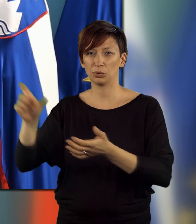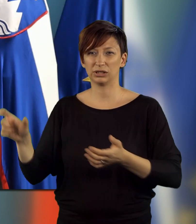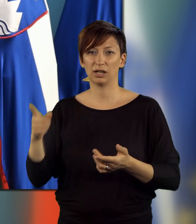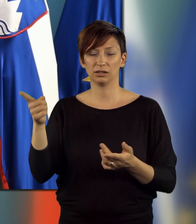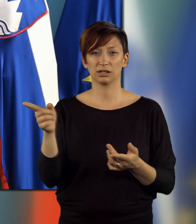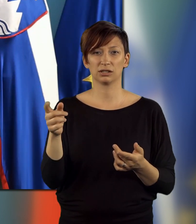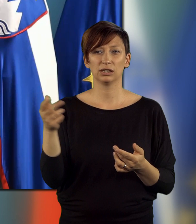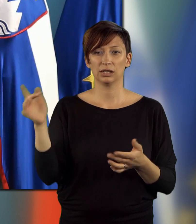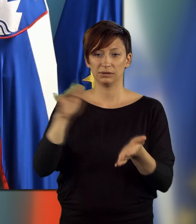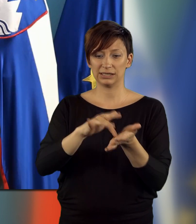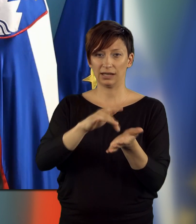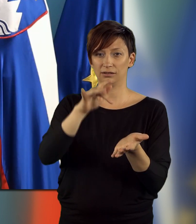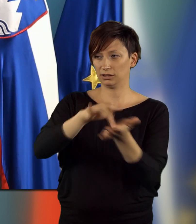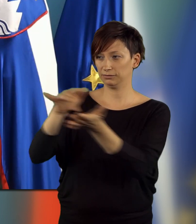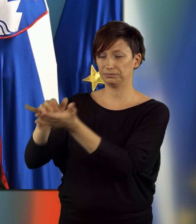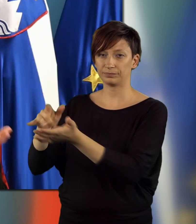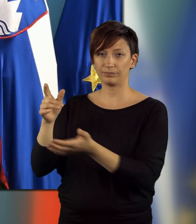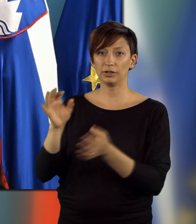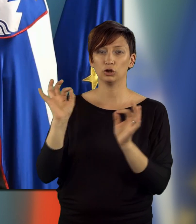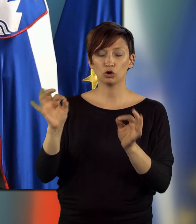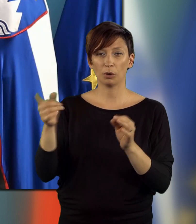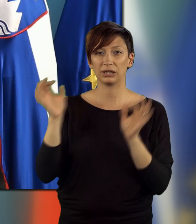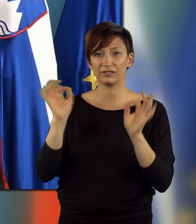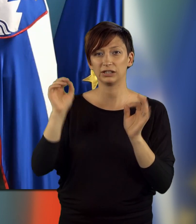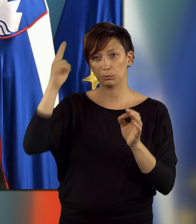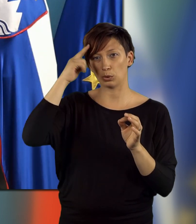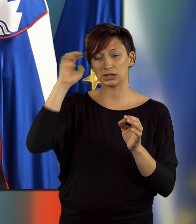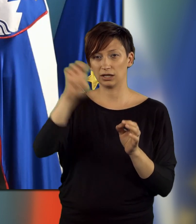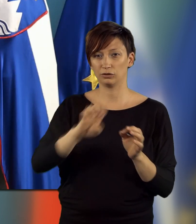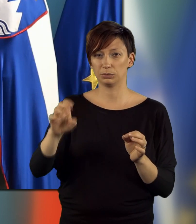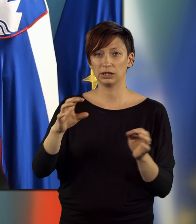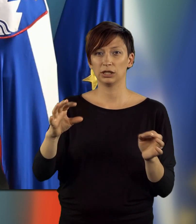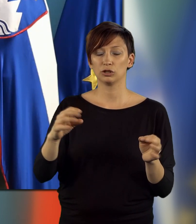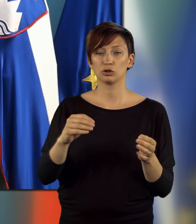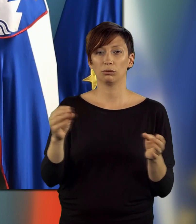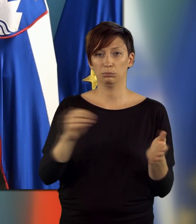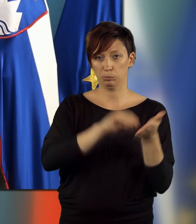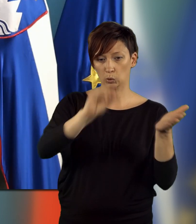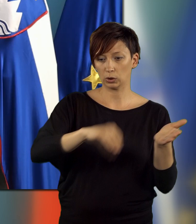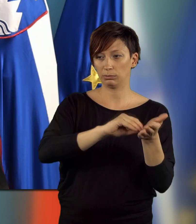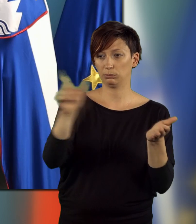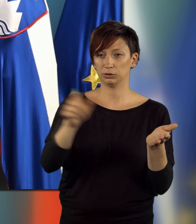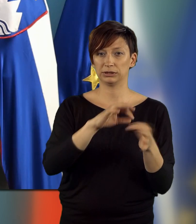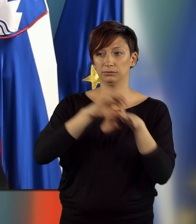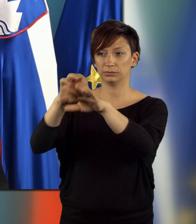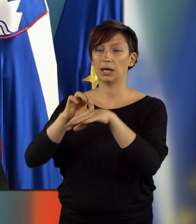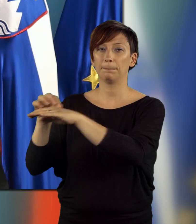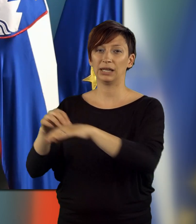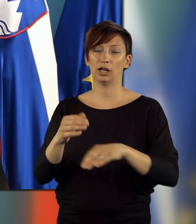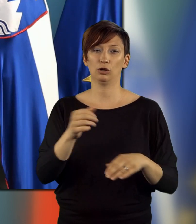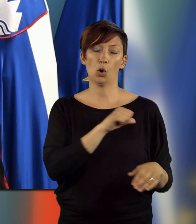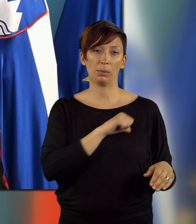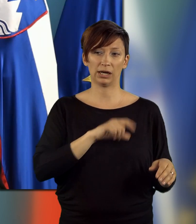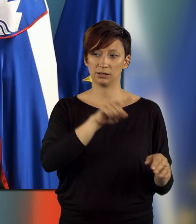Italiji, ker so s temi centri, ki so dobri in poznani v Evropi, sklenili pogodbe.